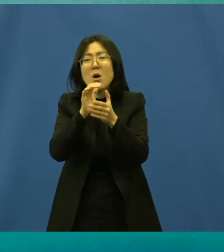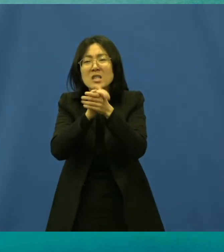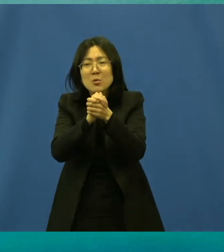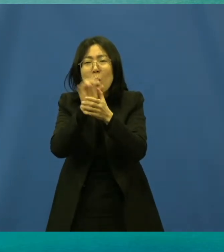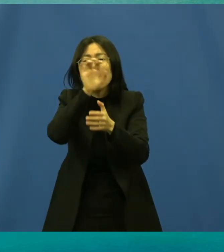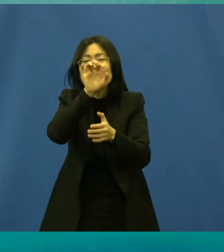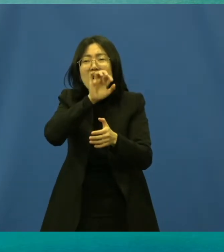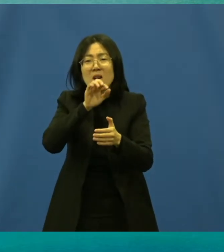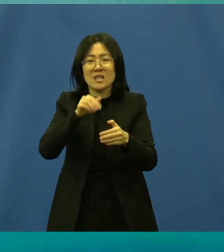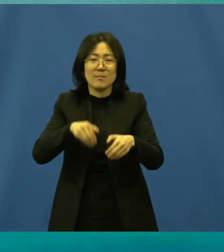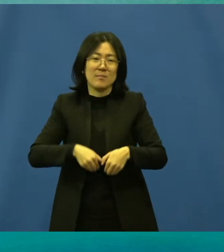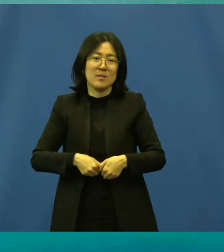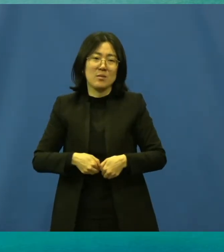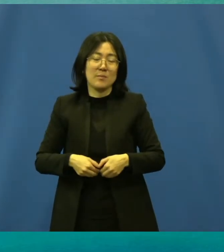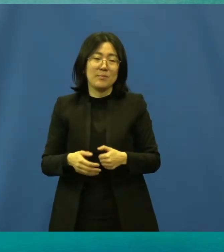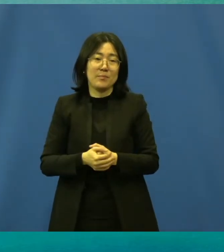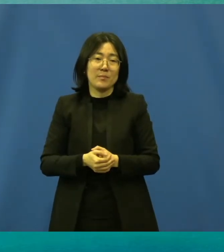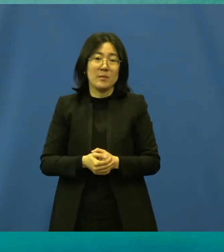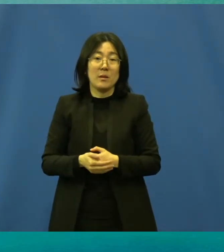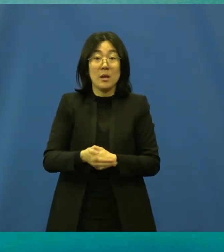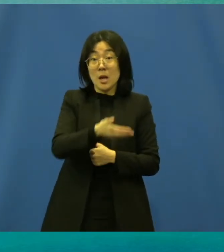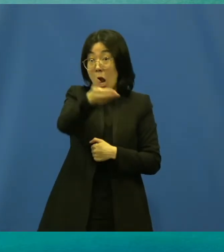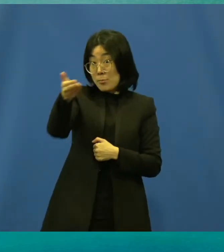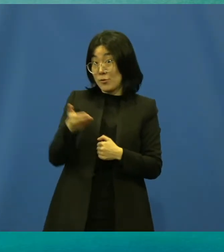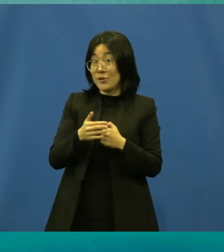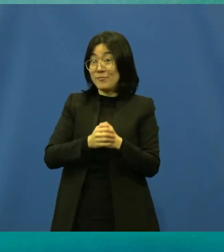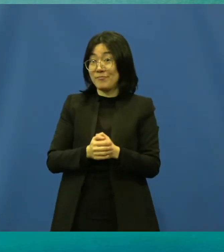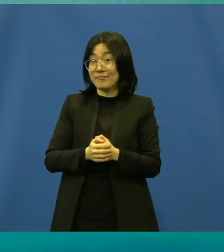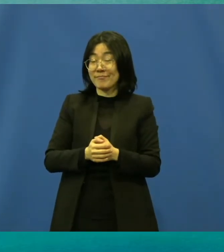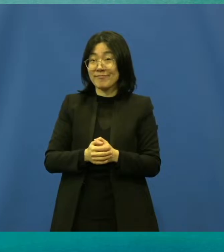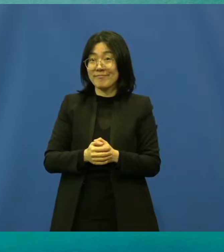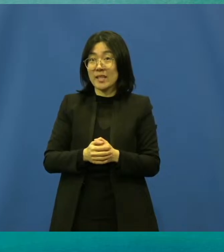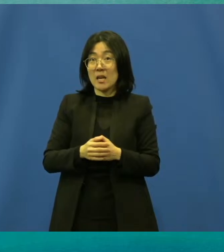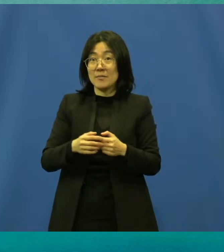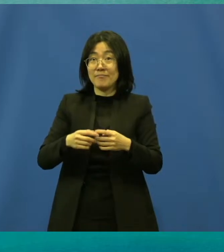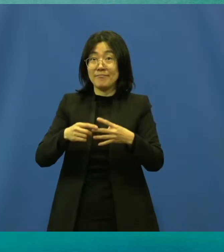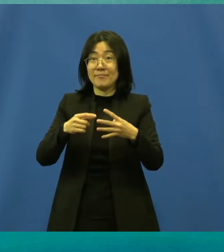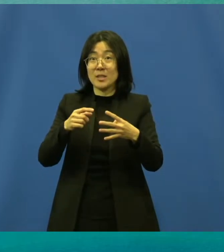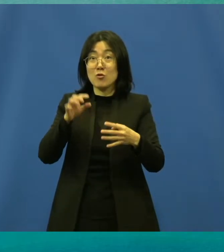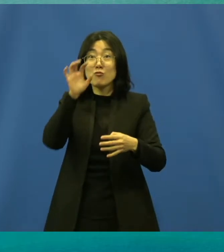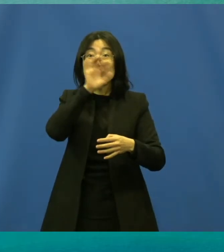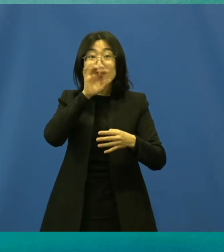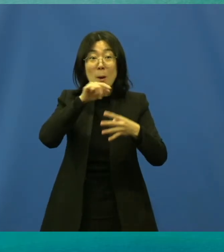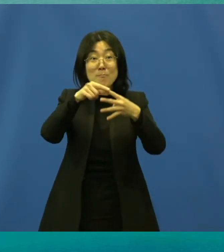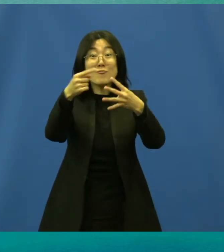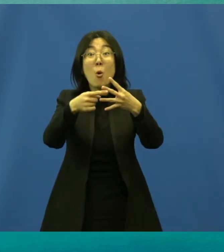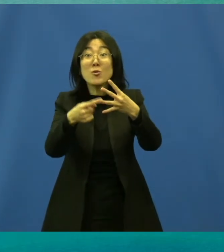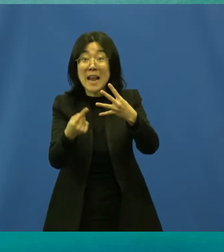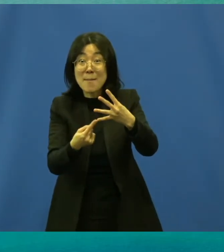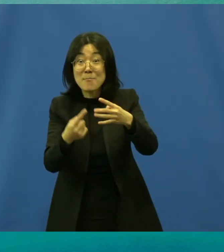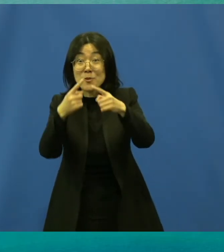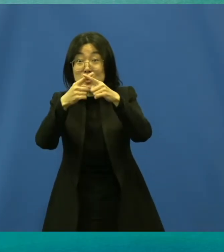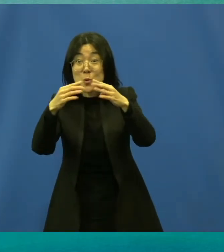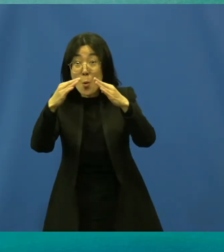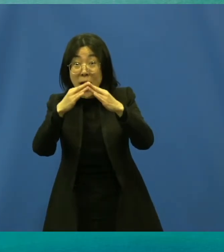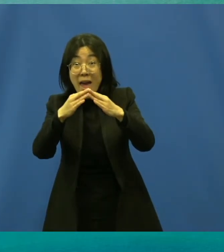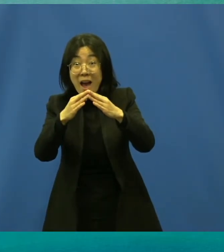기도는 기도 학교나 세미나를 통하여 배우는 게 아닙니다. 초급반, 중급반, 상급반.